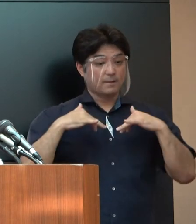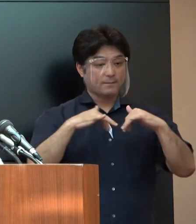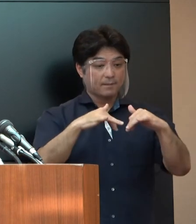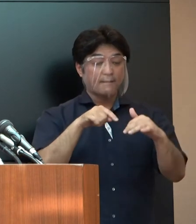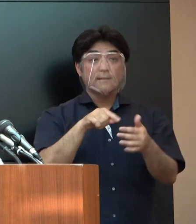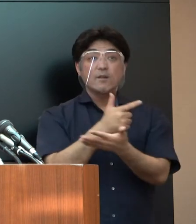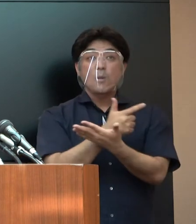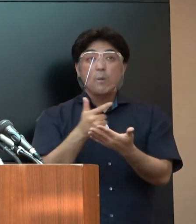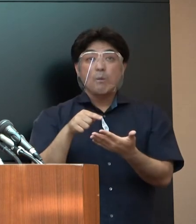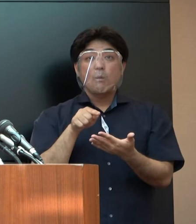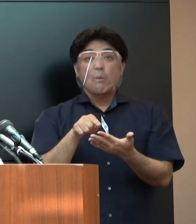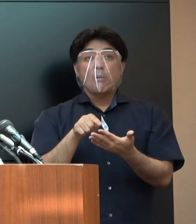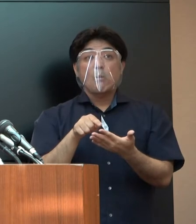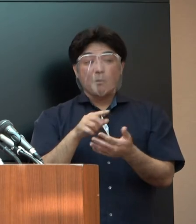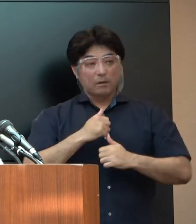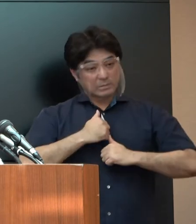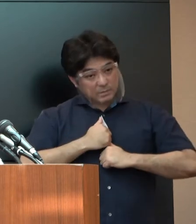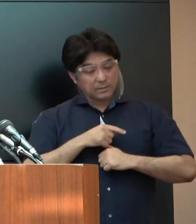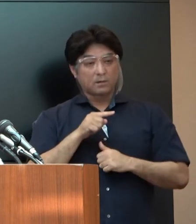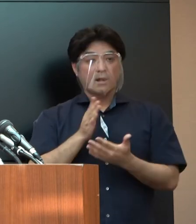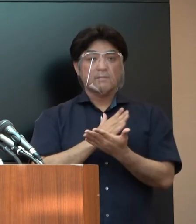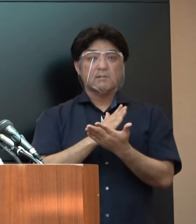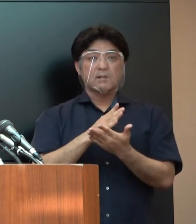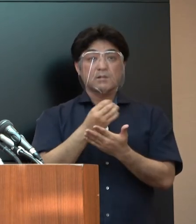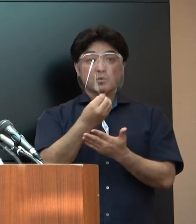慎重な判断ということで、あまり強い、